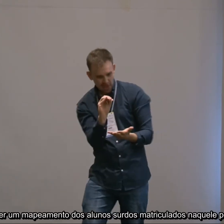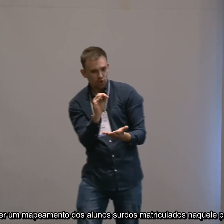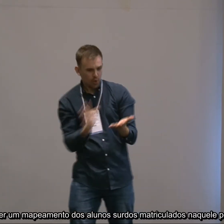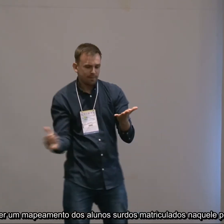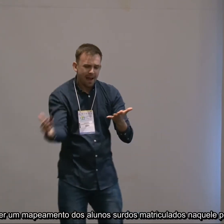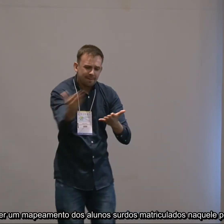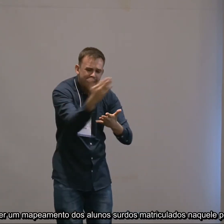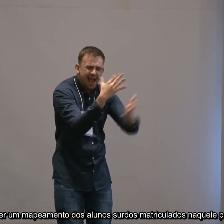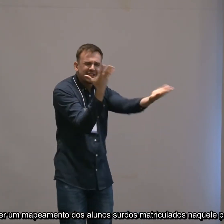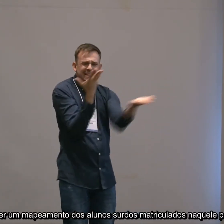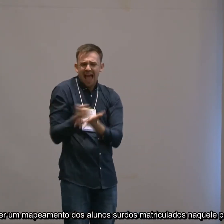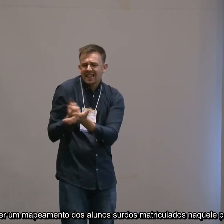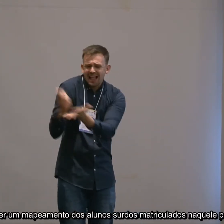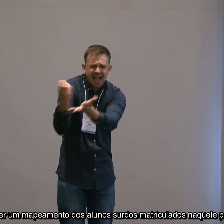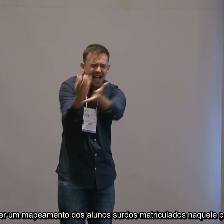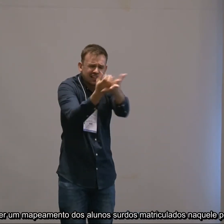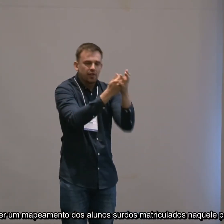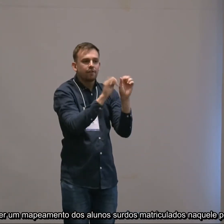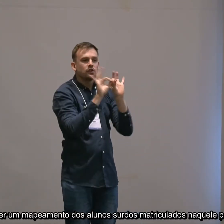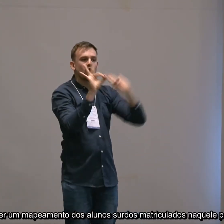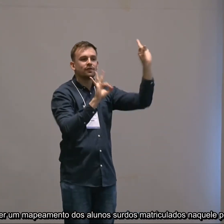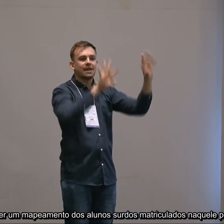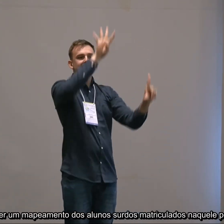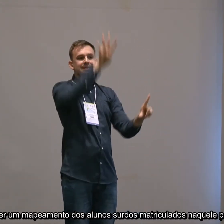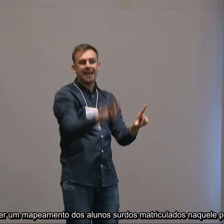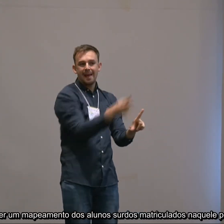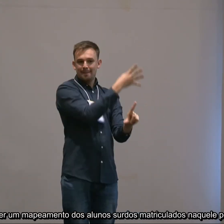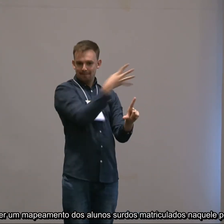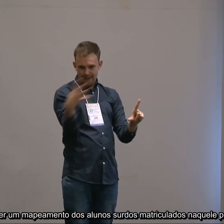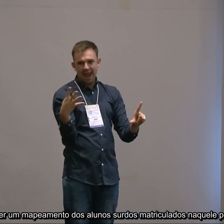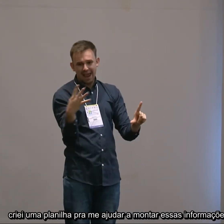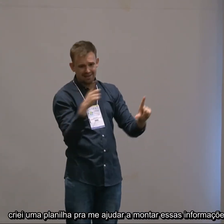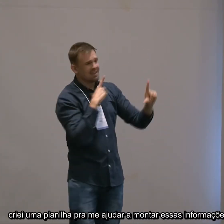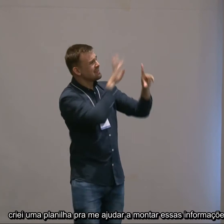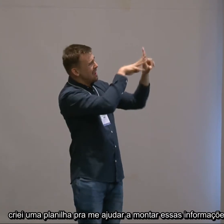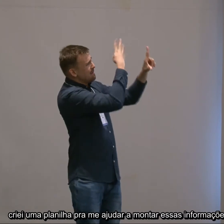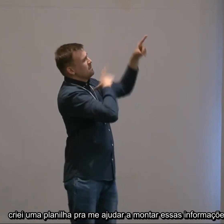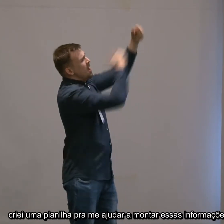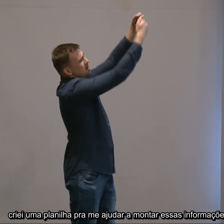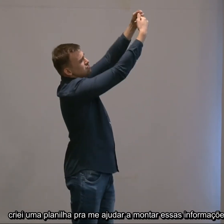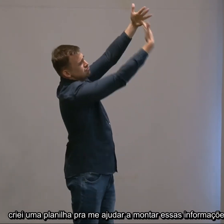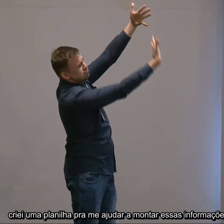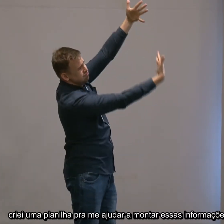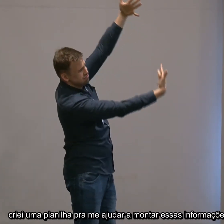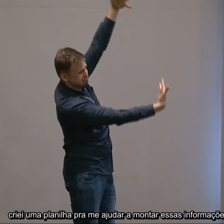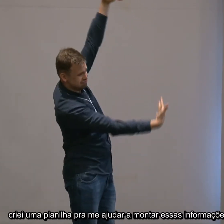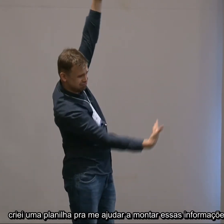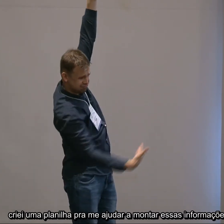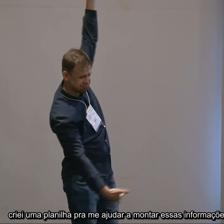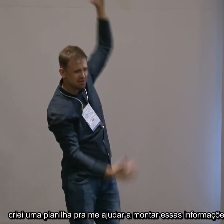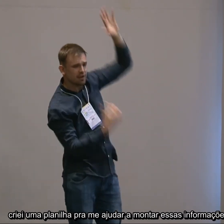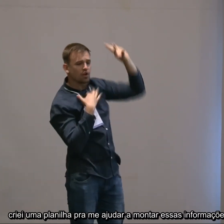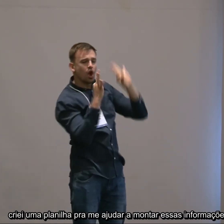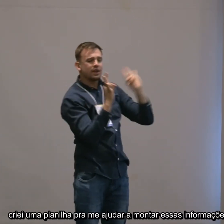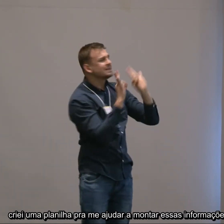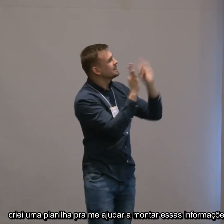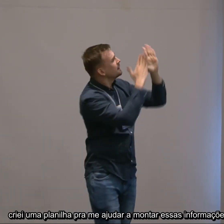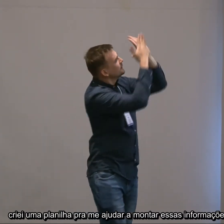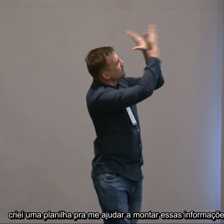um mapeamento dos alunos surdos matriculados durante aquele período criei então uma planilha para me ajudar a montar toda essa